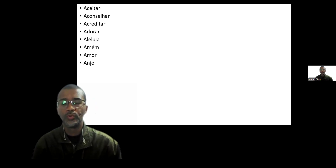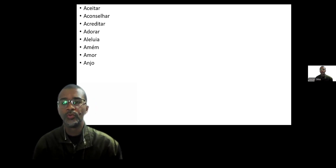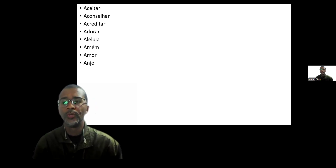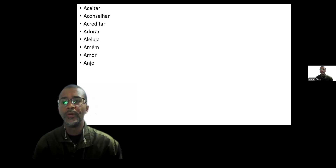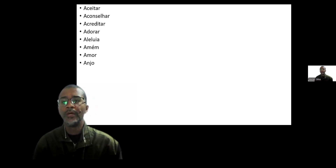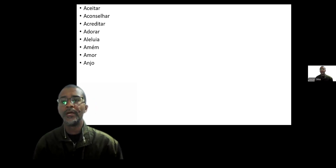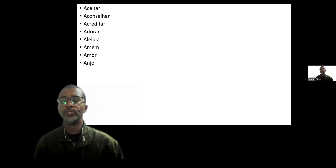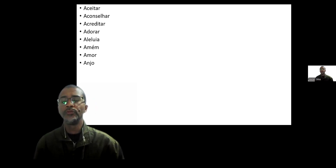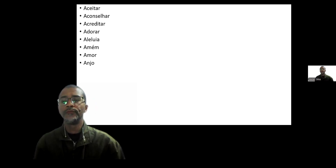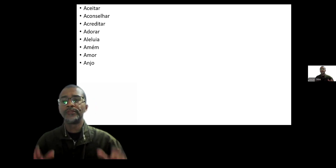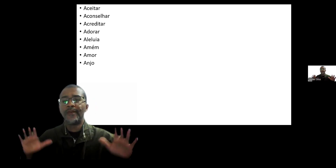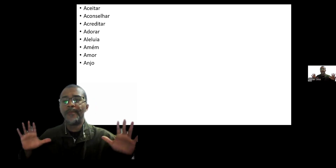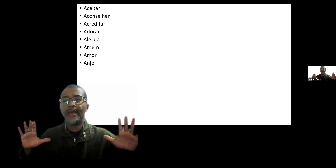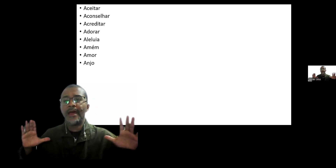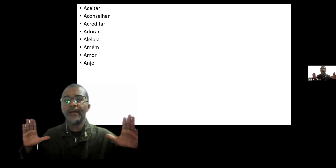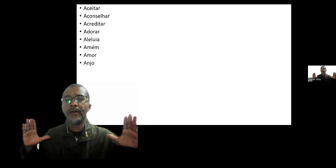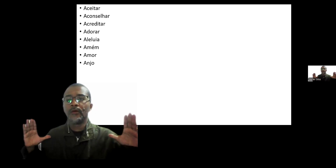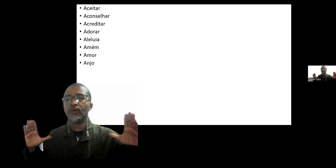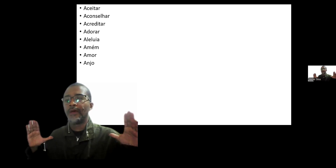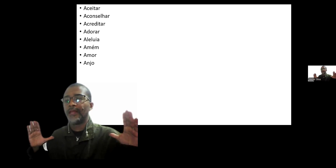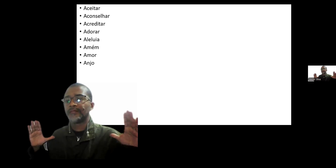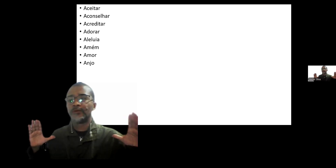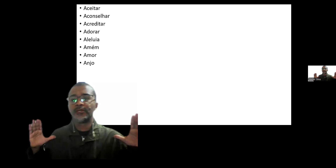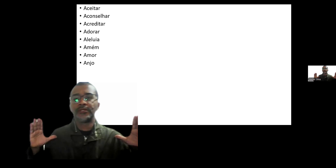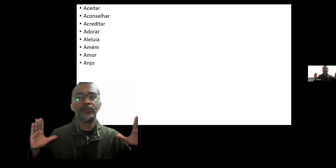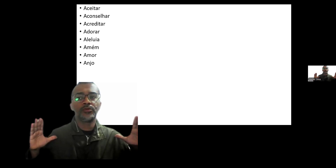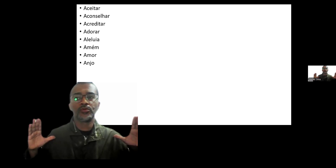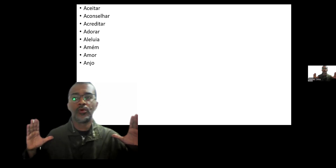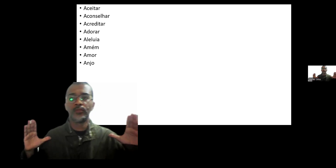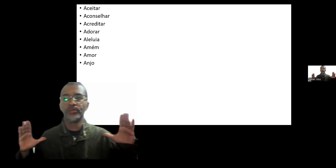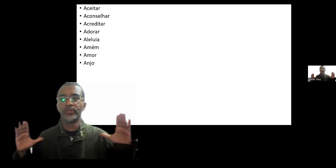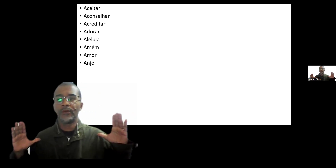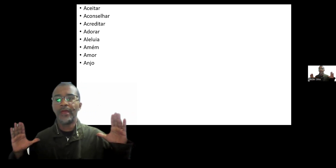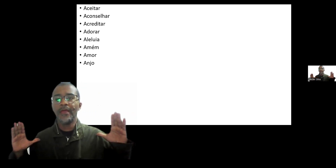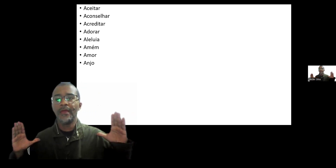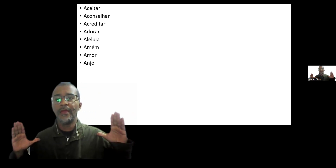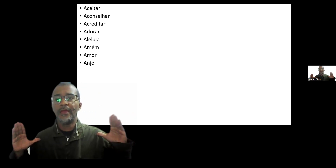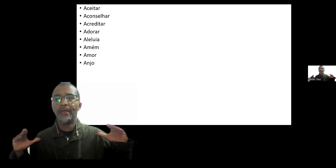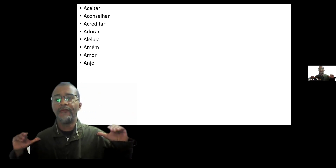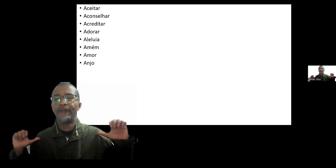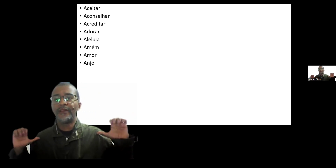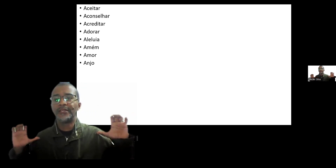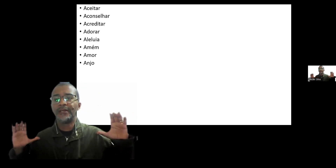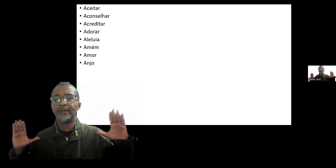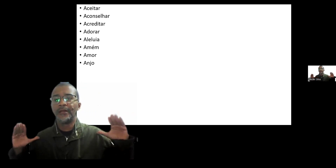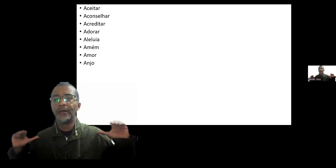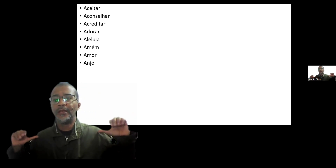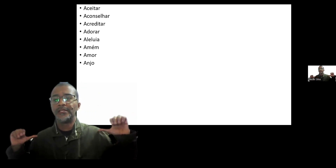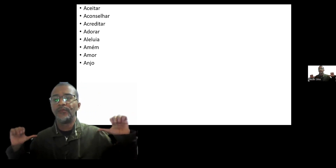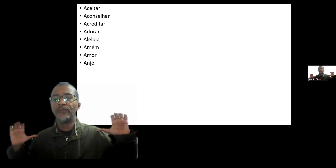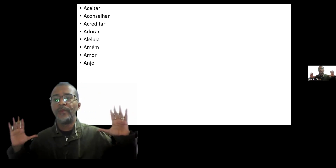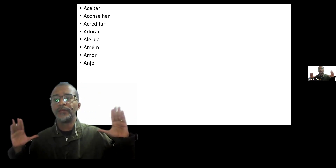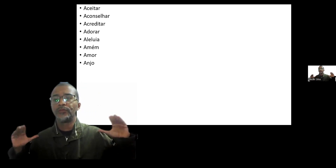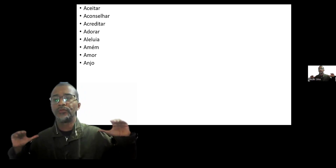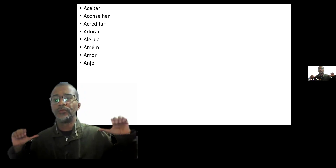Anjo. Anjo, você vai pegar, colocar as mãos assim nos seus ombros, tá ok? E vai fazer